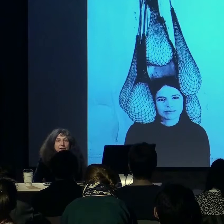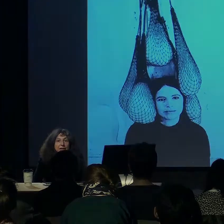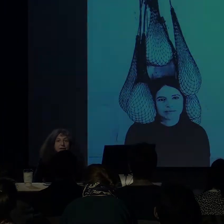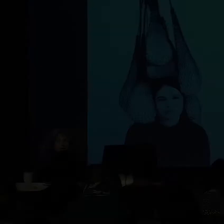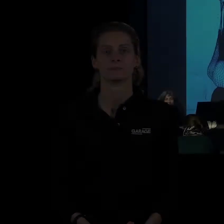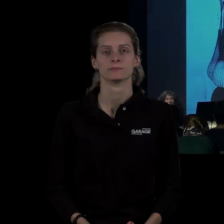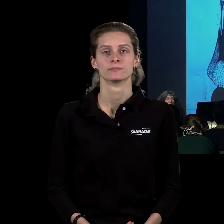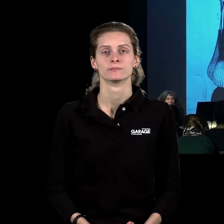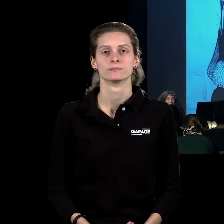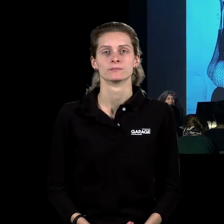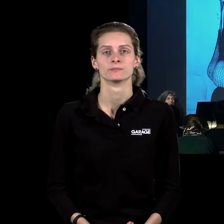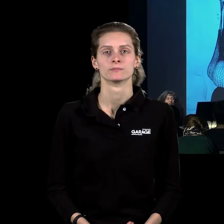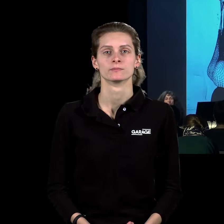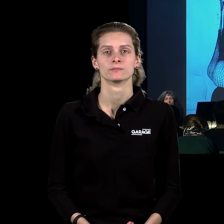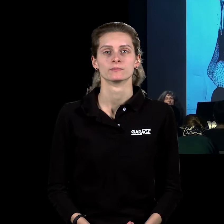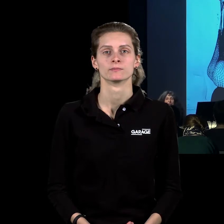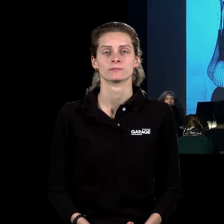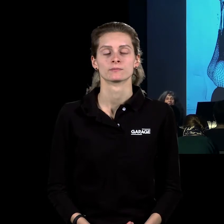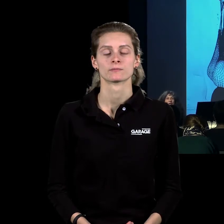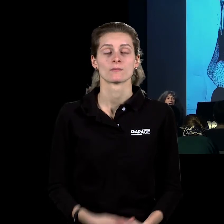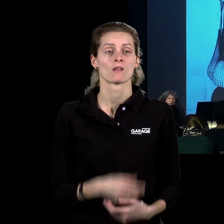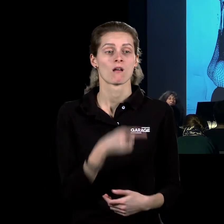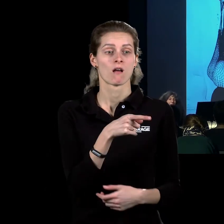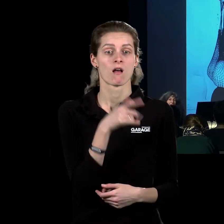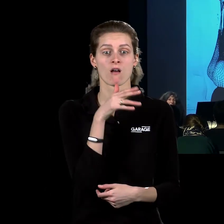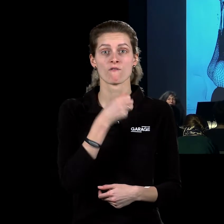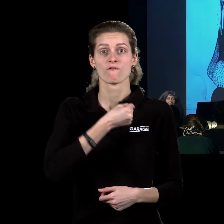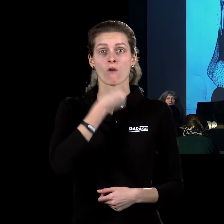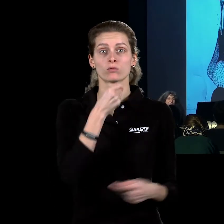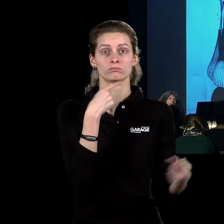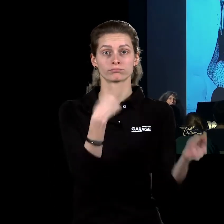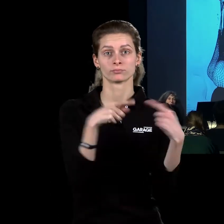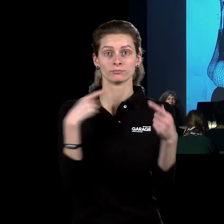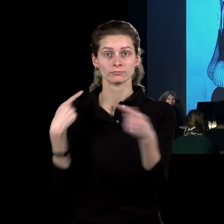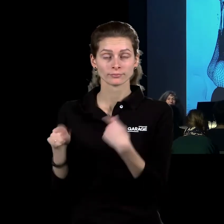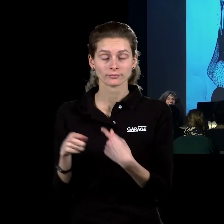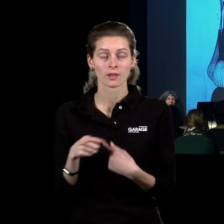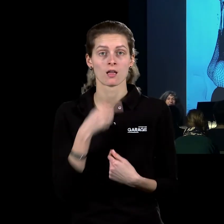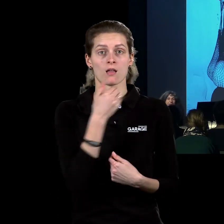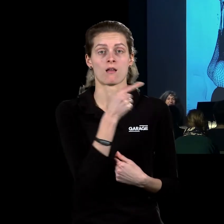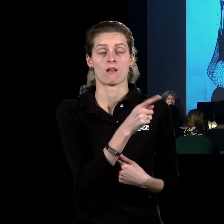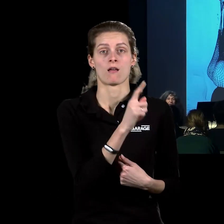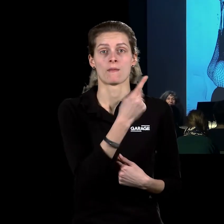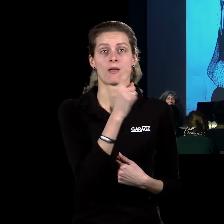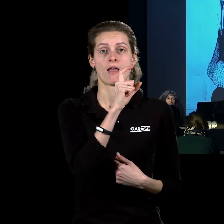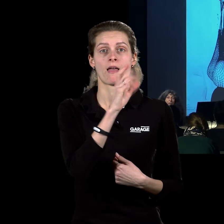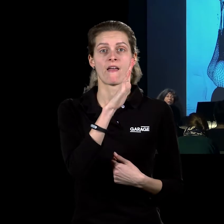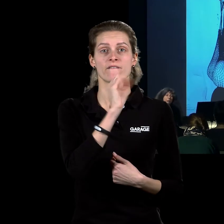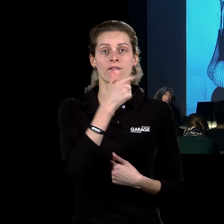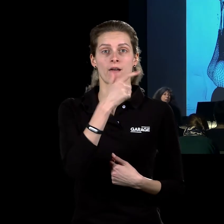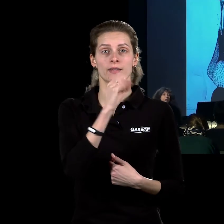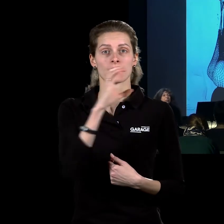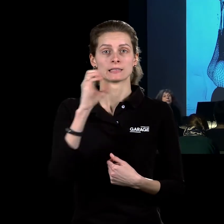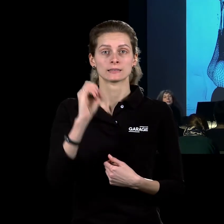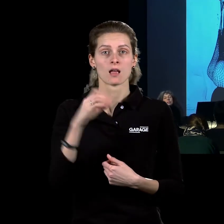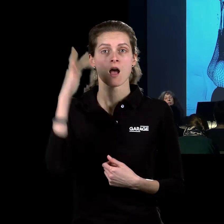цвета. При этом они разных поколений. Американка немецкого происхождения Эва Гессе